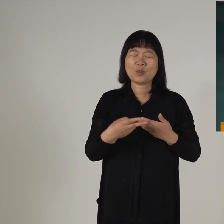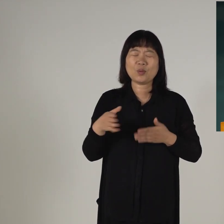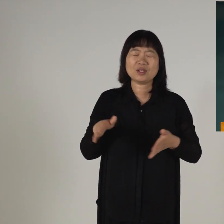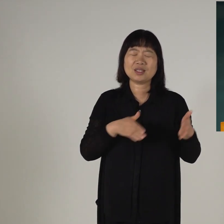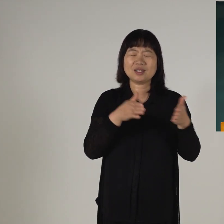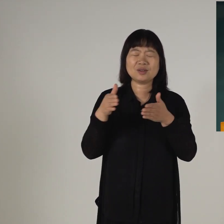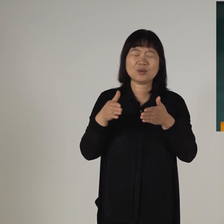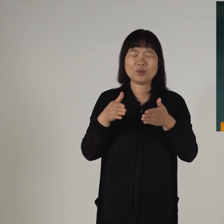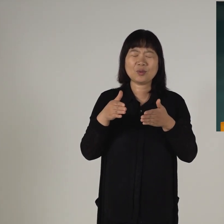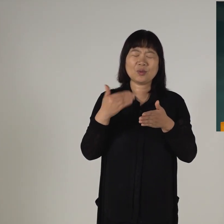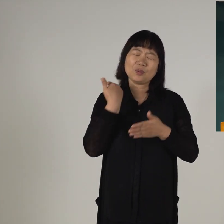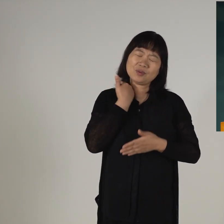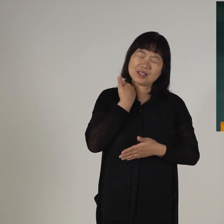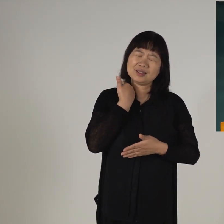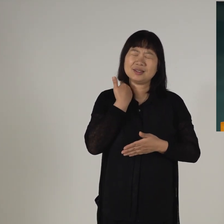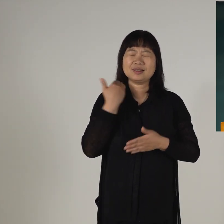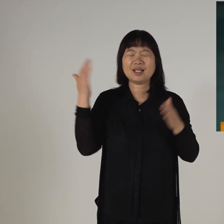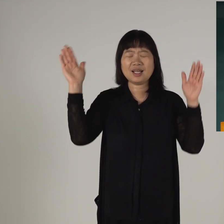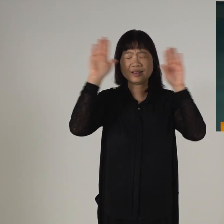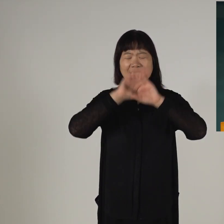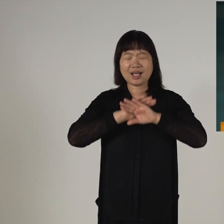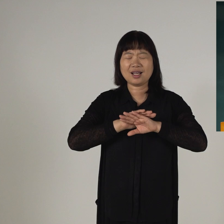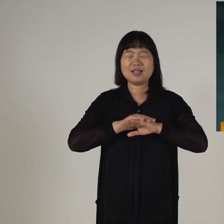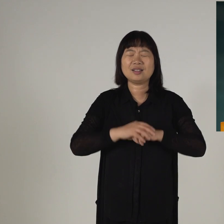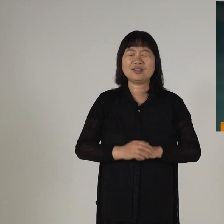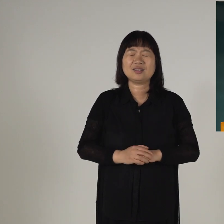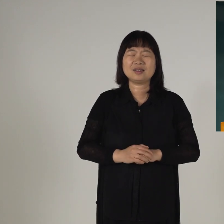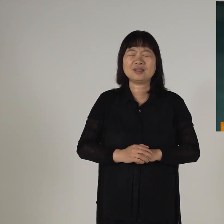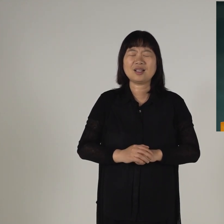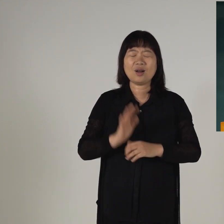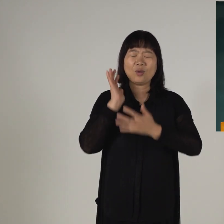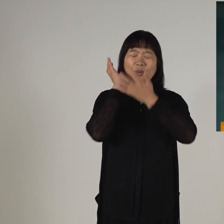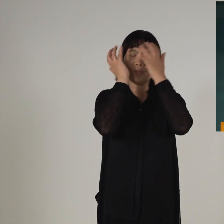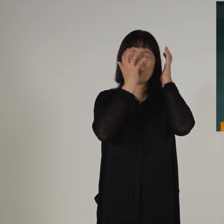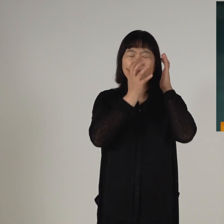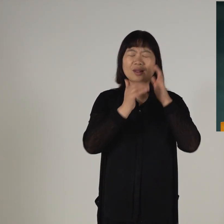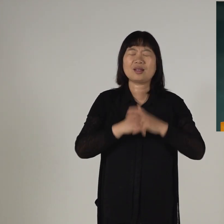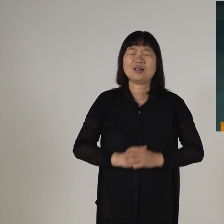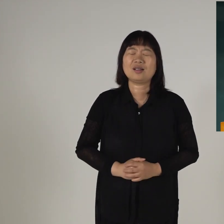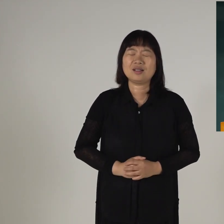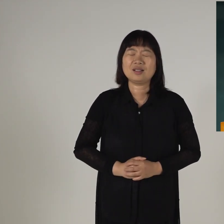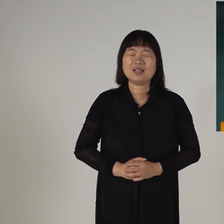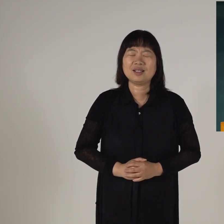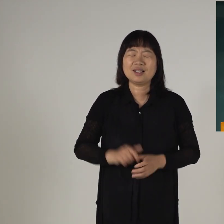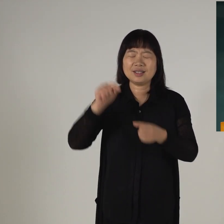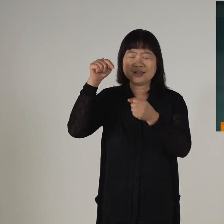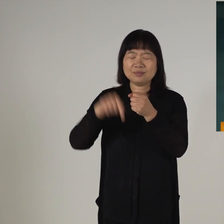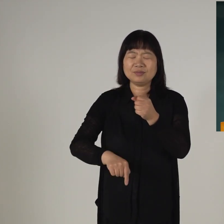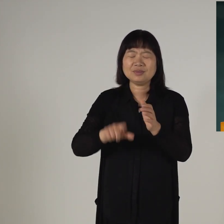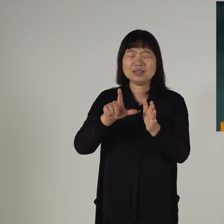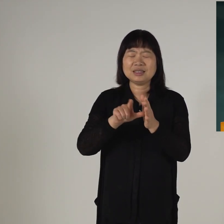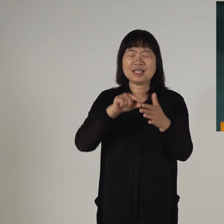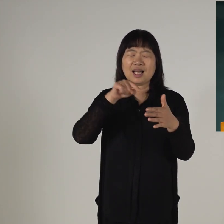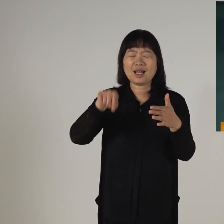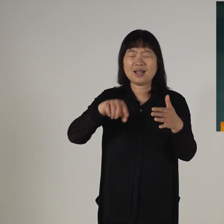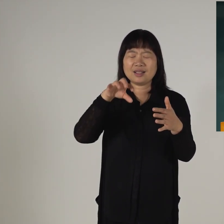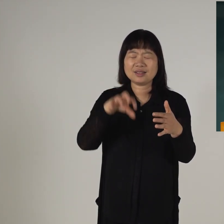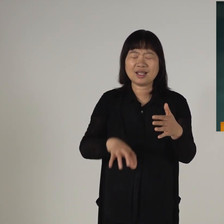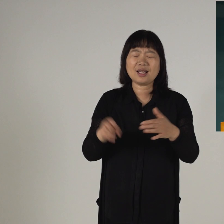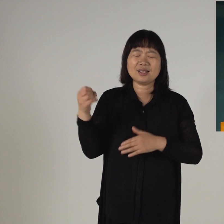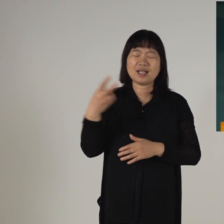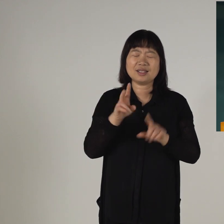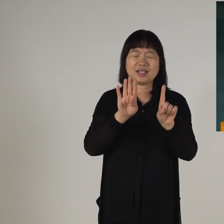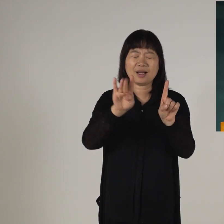길도 보이지 않는 흑암, 혼돈, 기품의 시간에